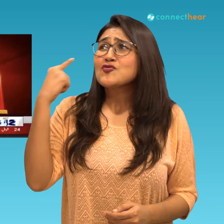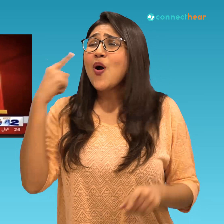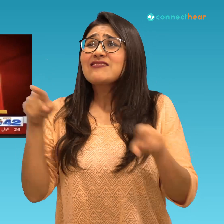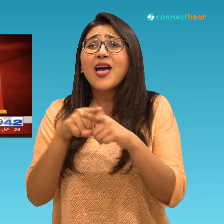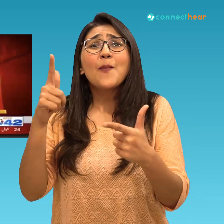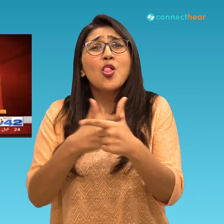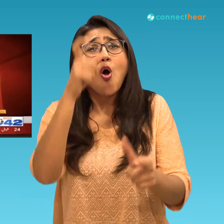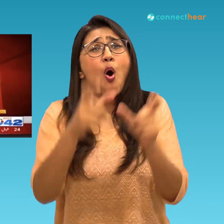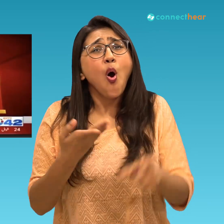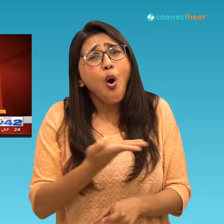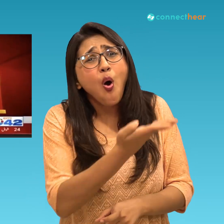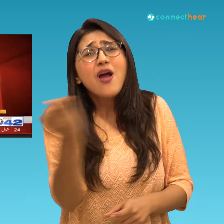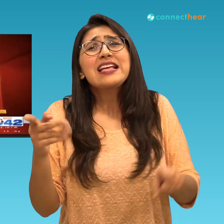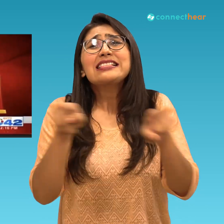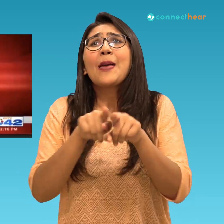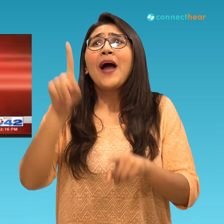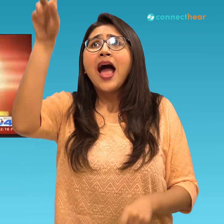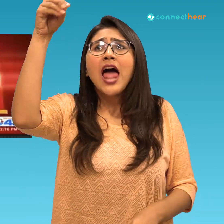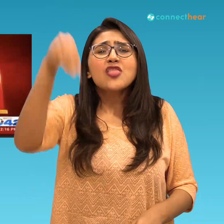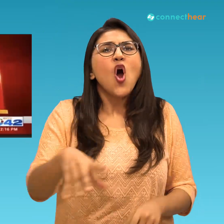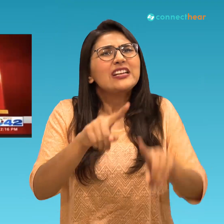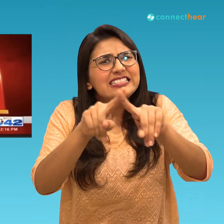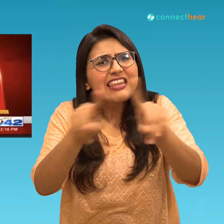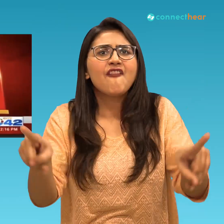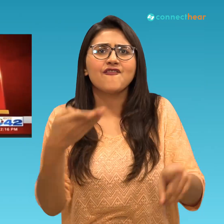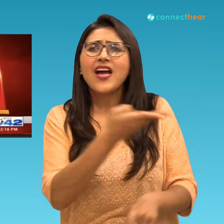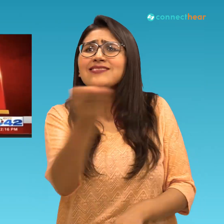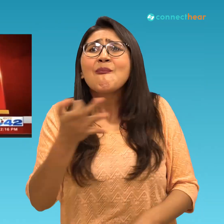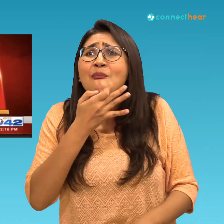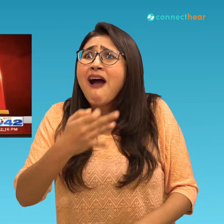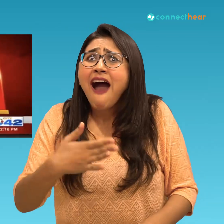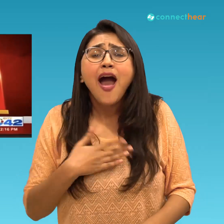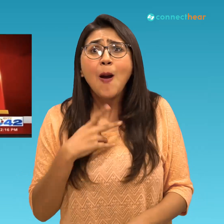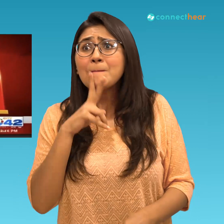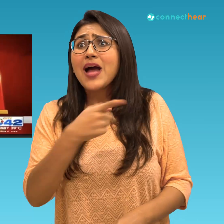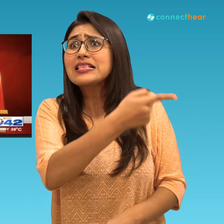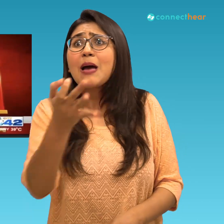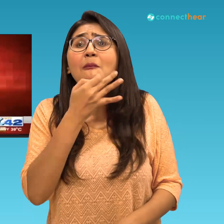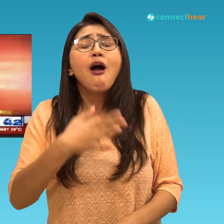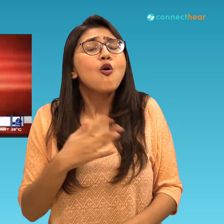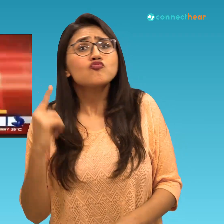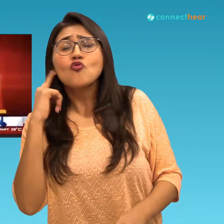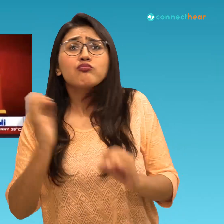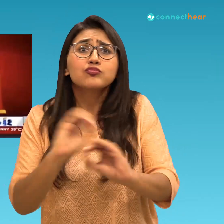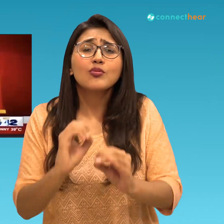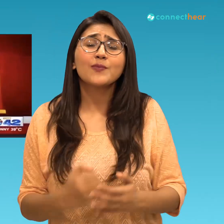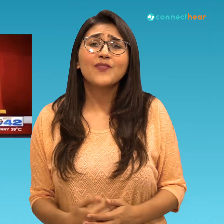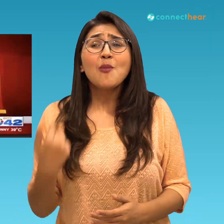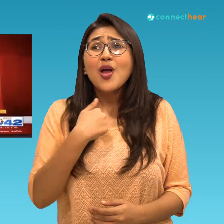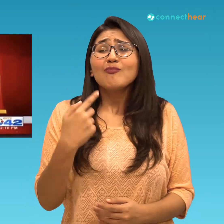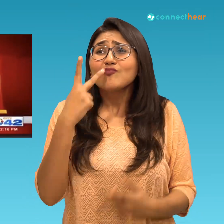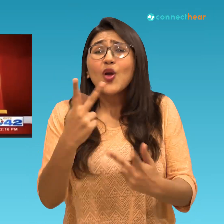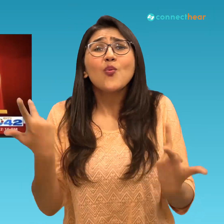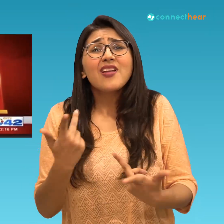مجھے کئی دفعہ لگتا ہے لاہوری خاص طور پہ ایک علیحدہ مخلوق ہے اللہ تعالیٰ کی، وہ تو بالکل کوئی بات سننے کو تیار ہی نہیں ہوتے۔ میں